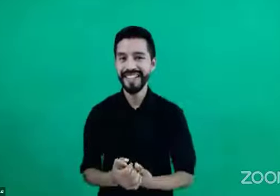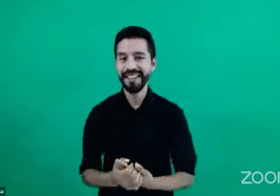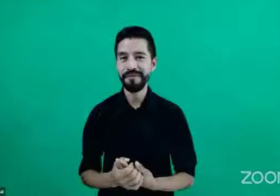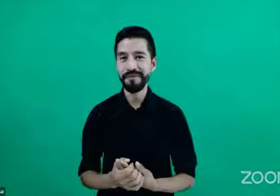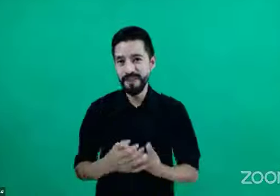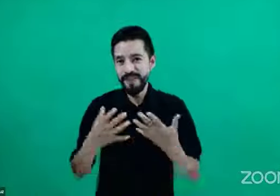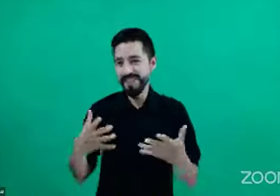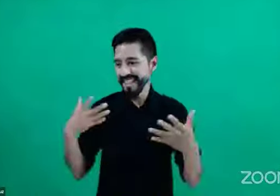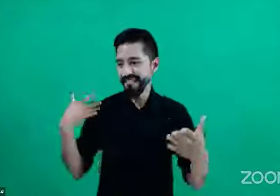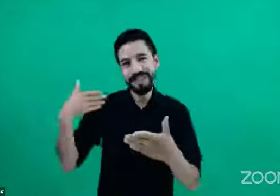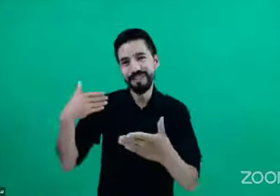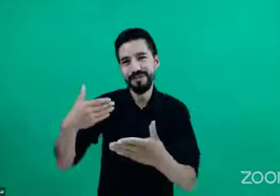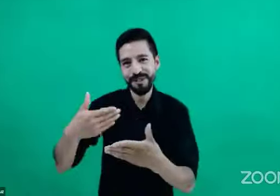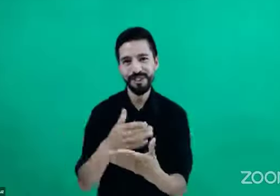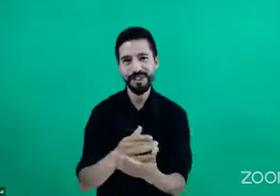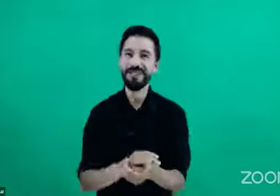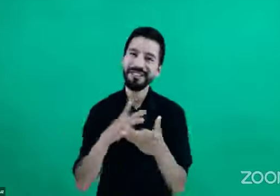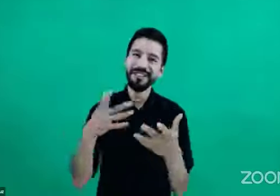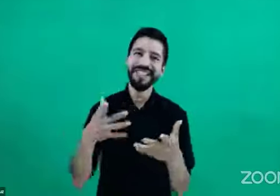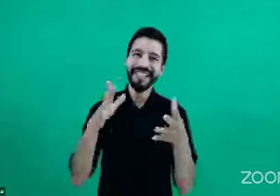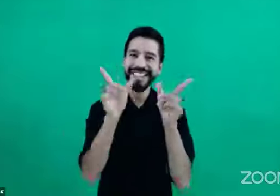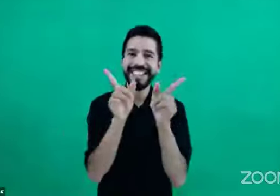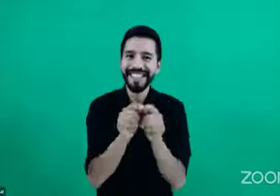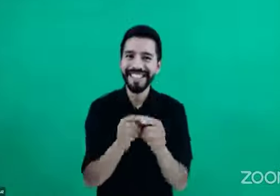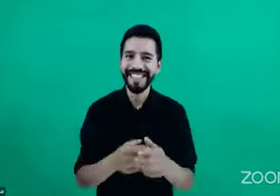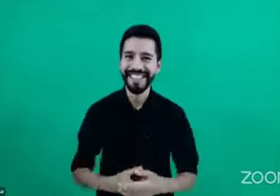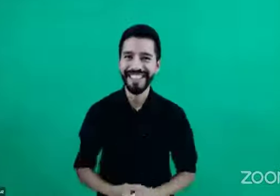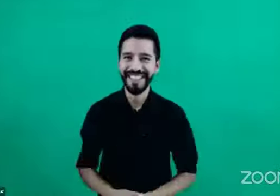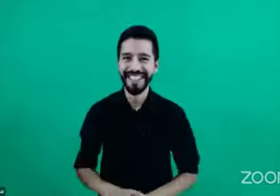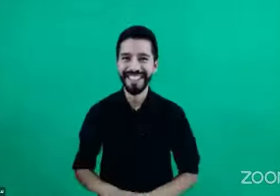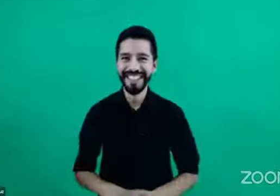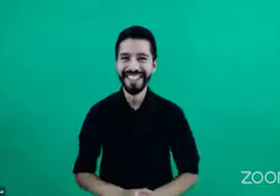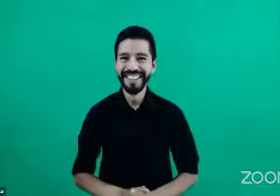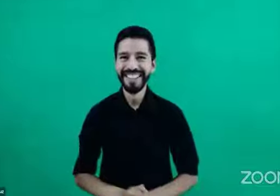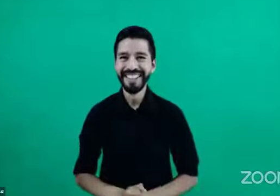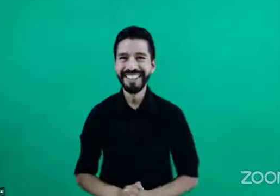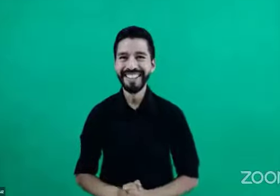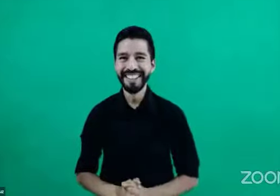Entonces, pues bueno, así fue como surgió, bueno, en síntesis.